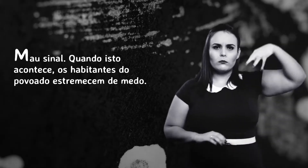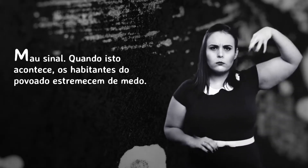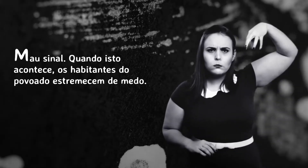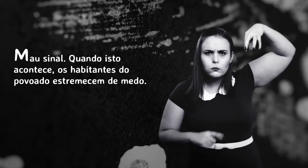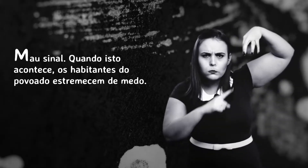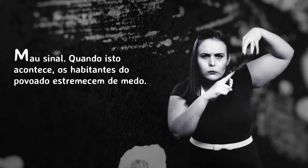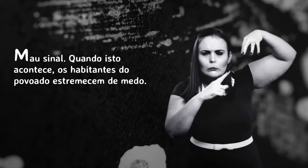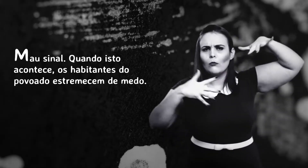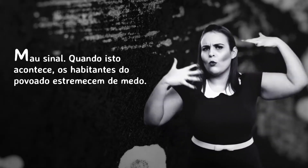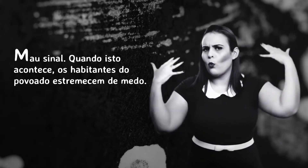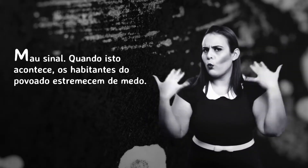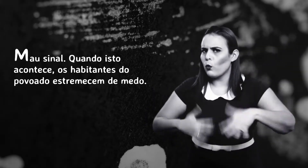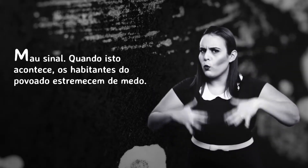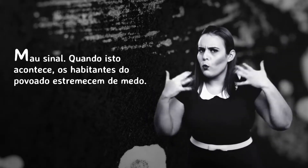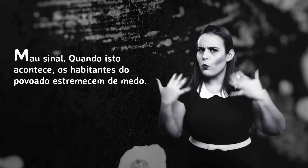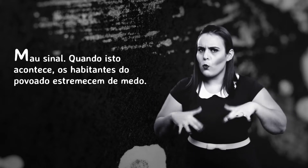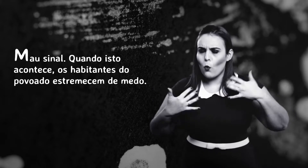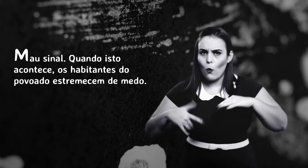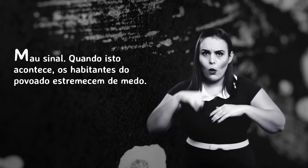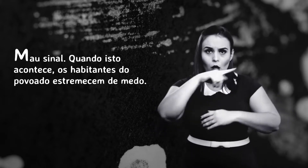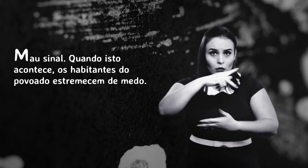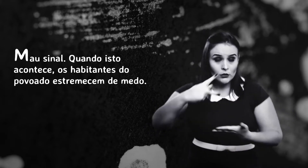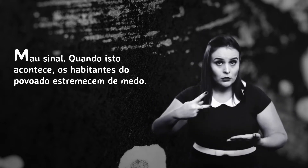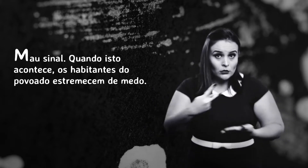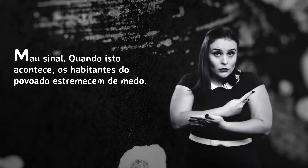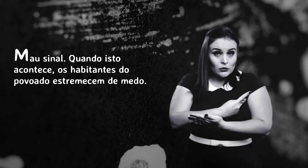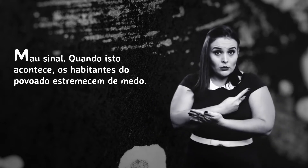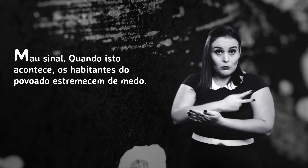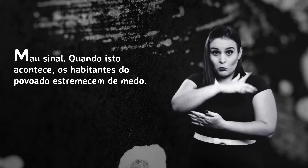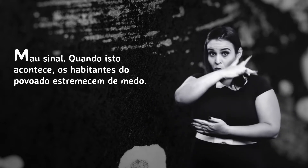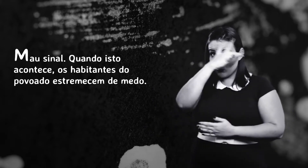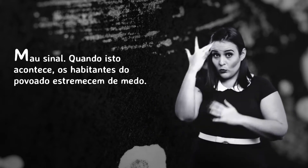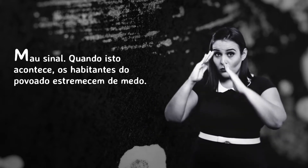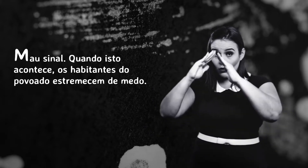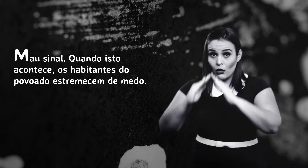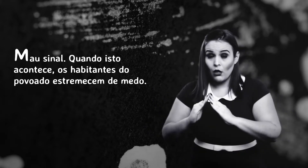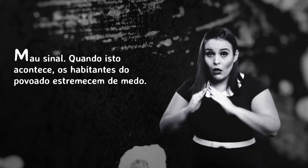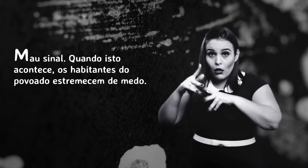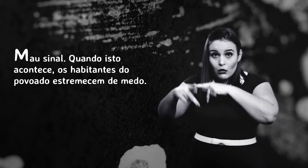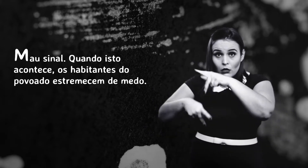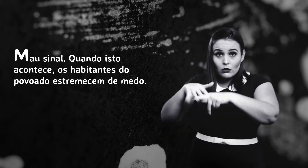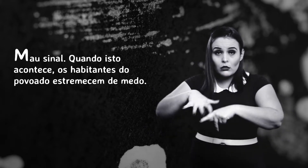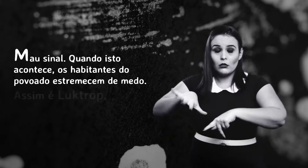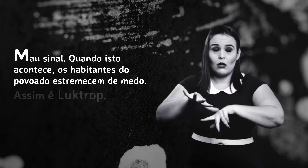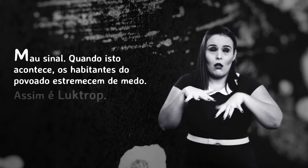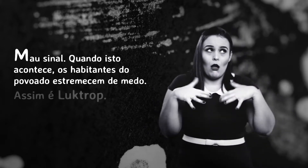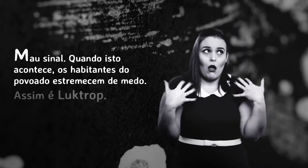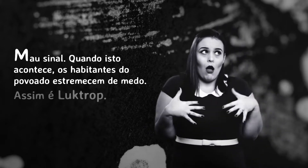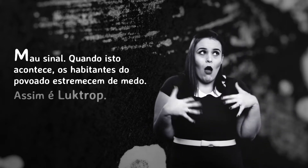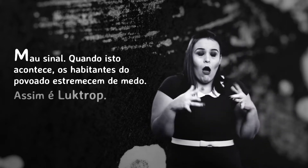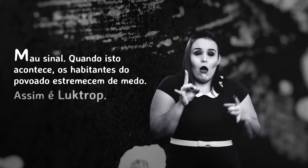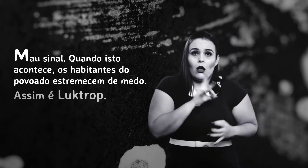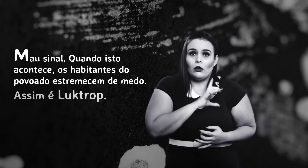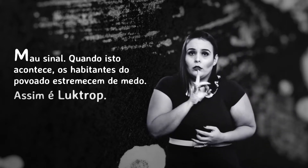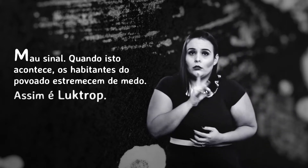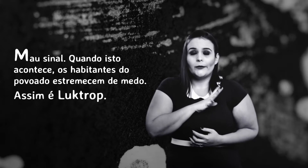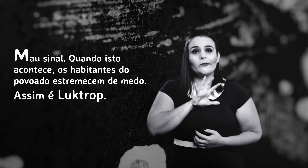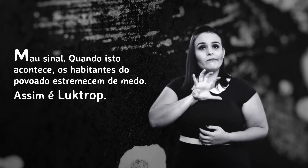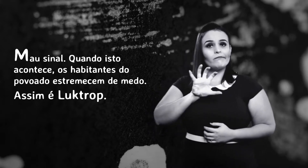Mau sinal. Quando isto acontece, os habitantes do povoado estremecem de medo. Assim é Luktrop.